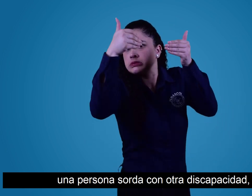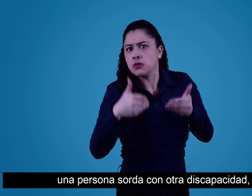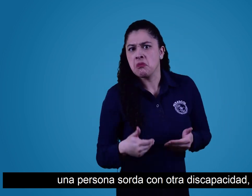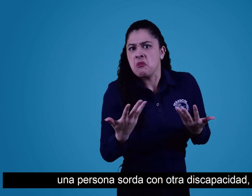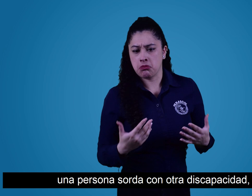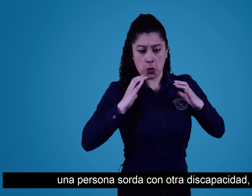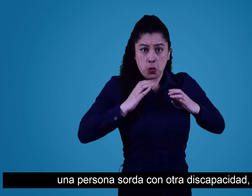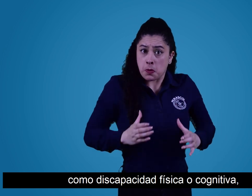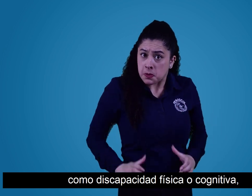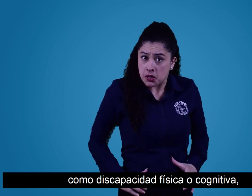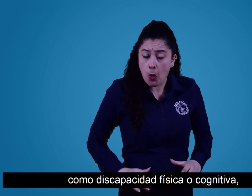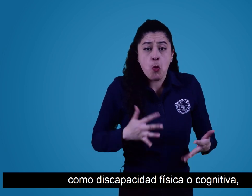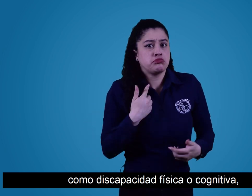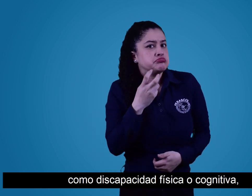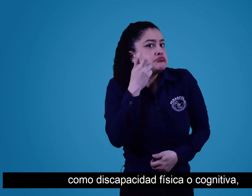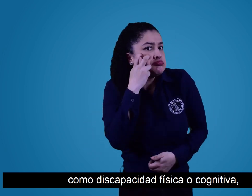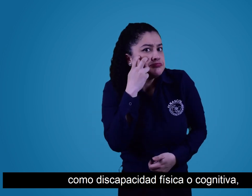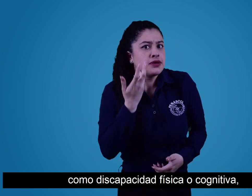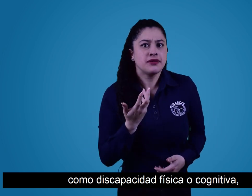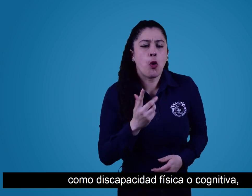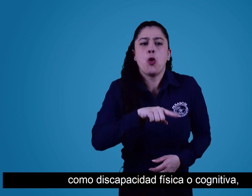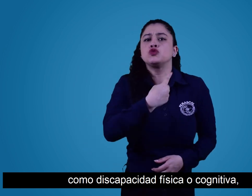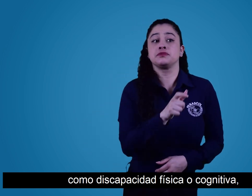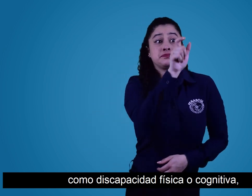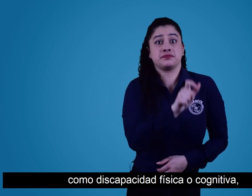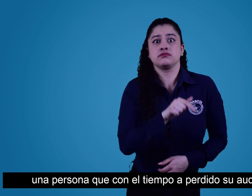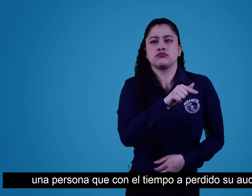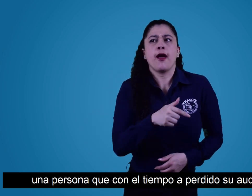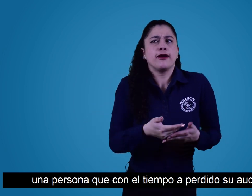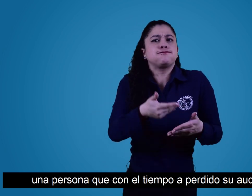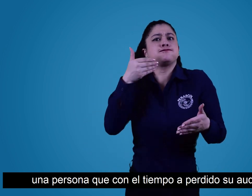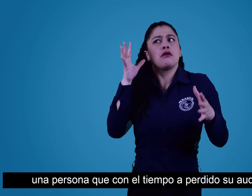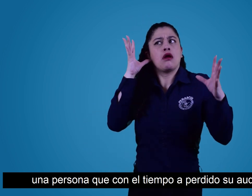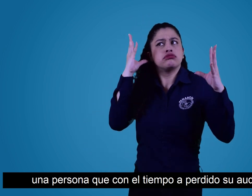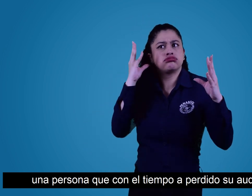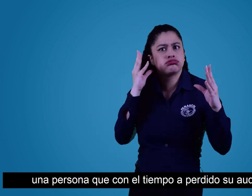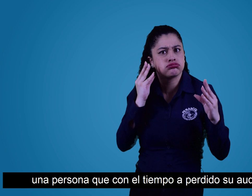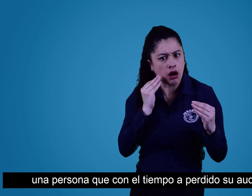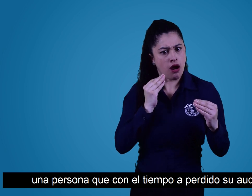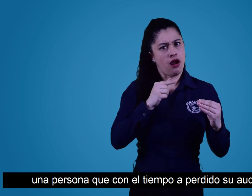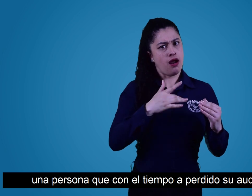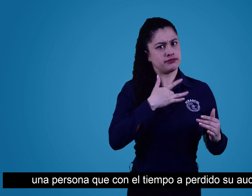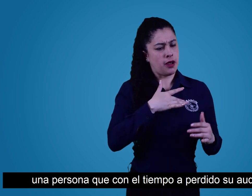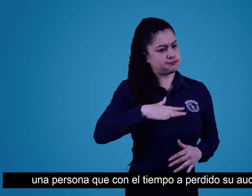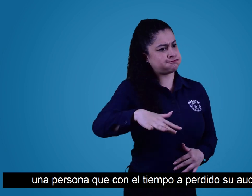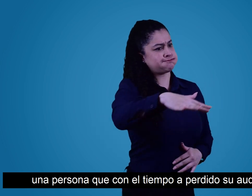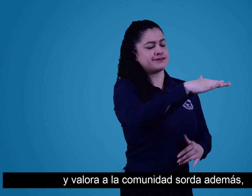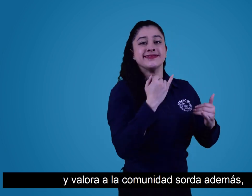otra discapacidad, como discapacidad física o cognitiva, una persona que con el tiempo ha perdido su audición y